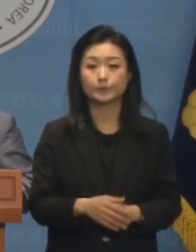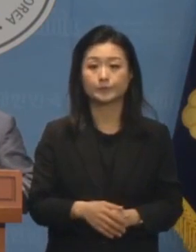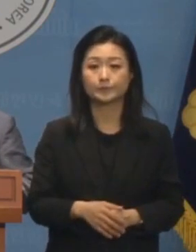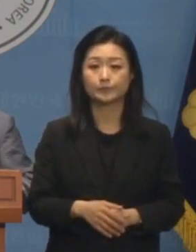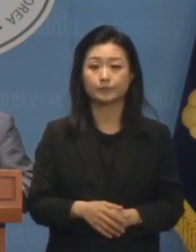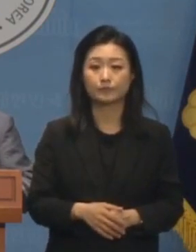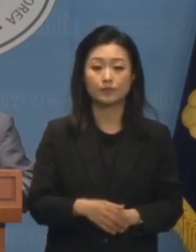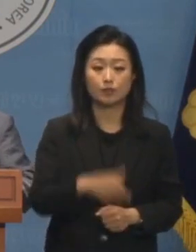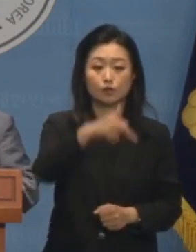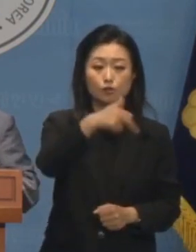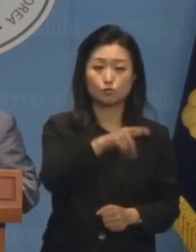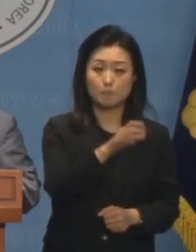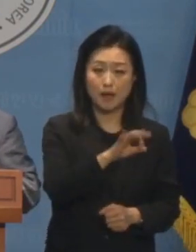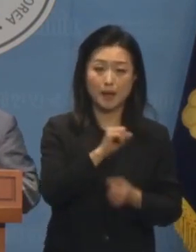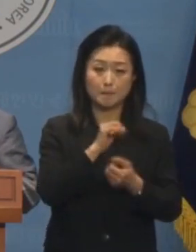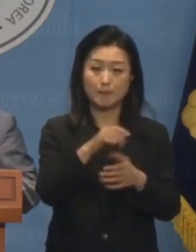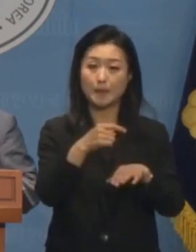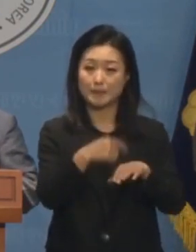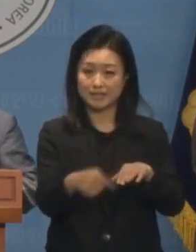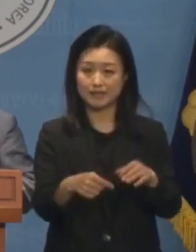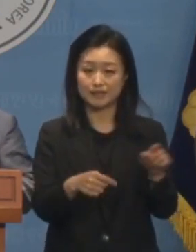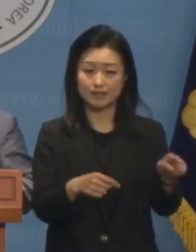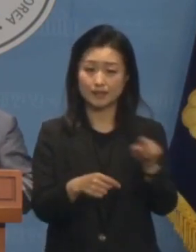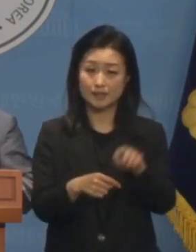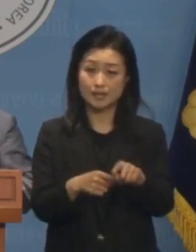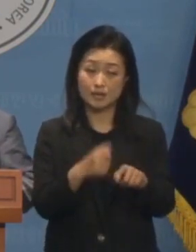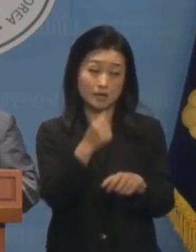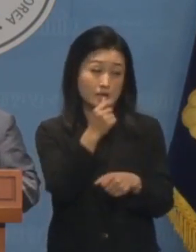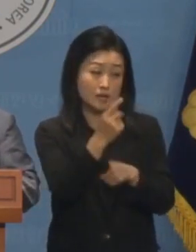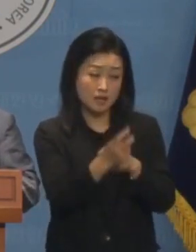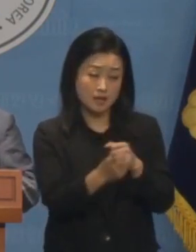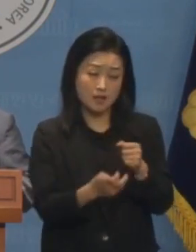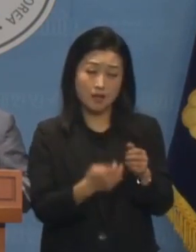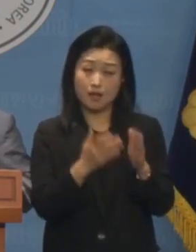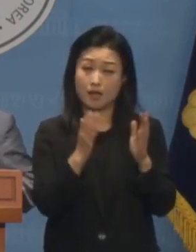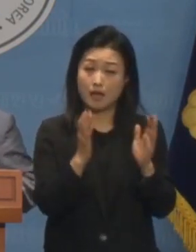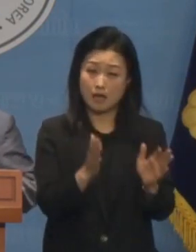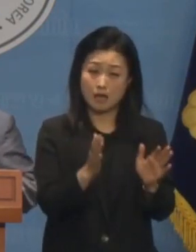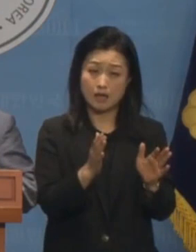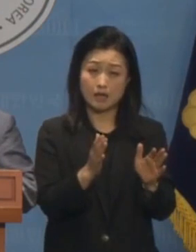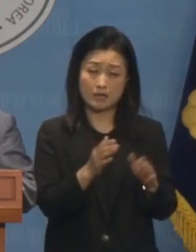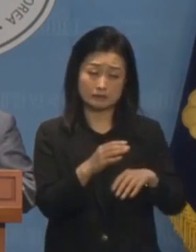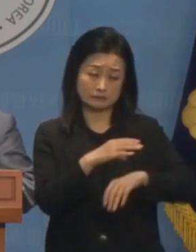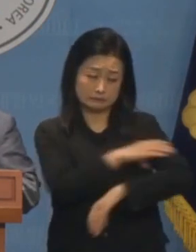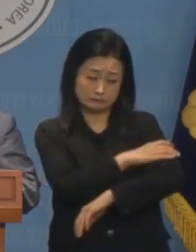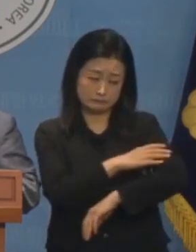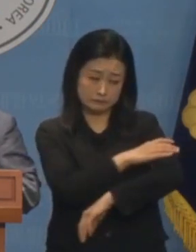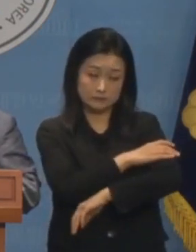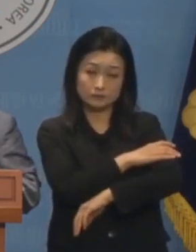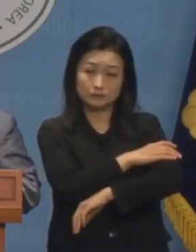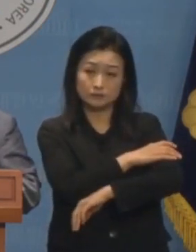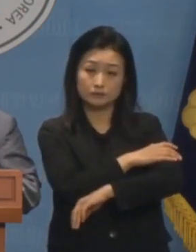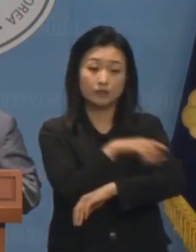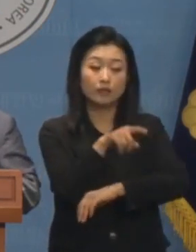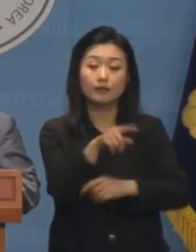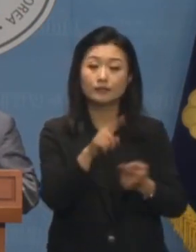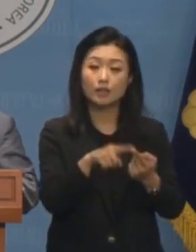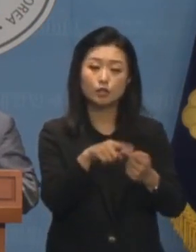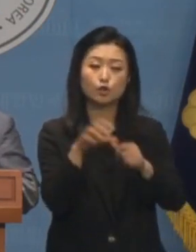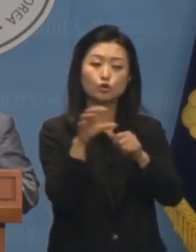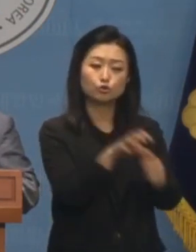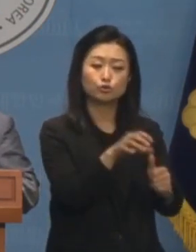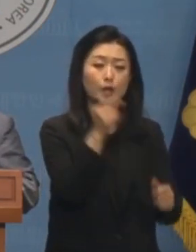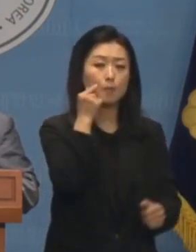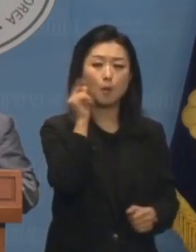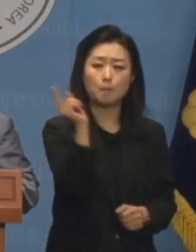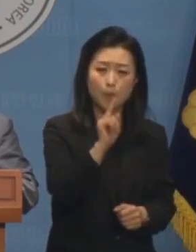최소한 쿠팡과 배민의 정말 수년간 계속 이어져온 갑질 행포를 어떻게 제대로 규제할 수